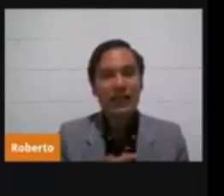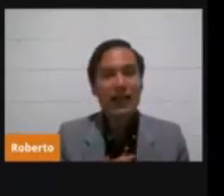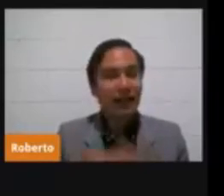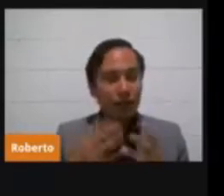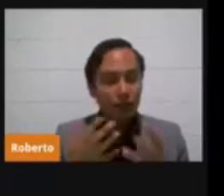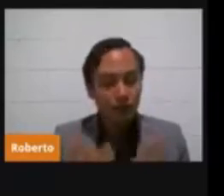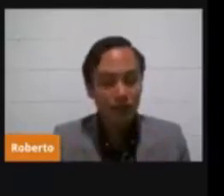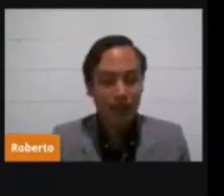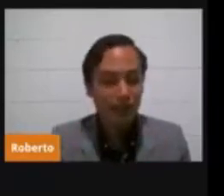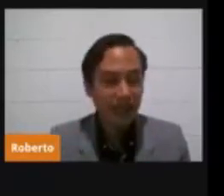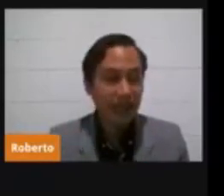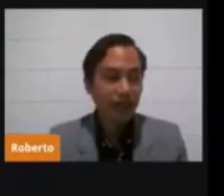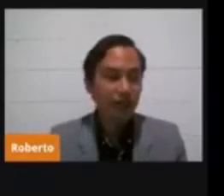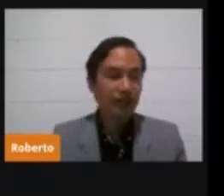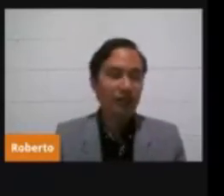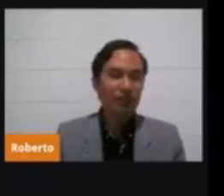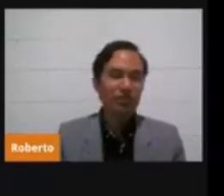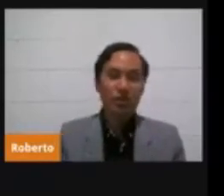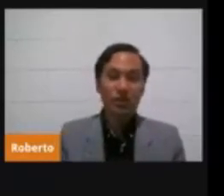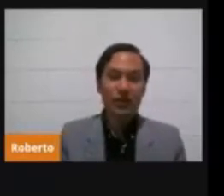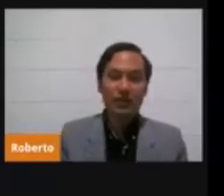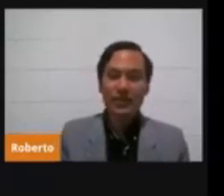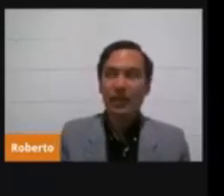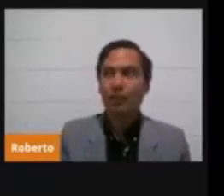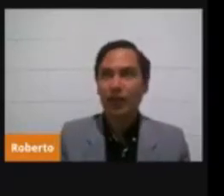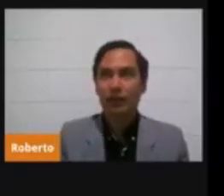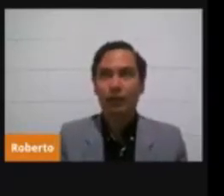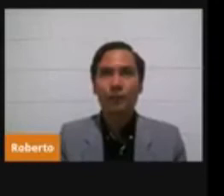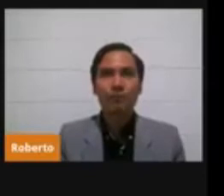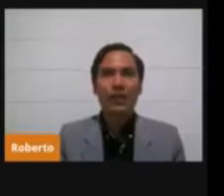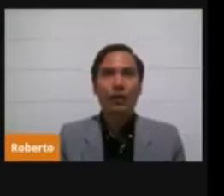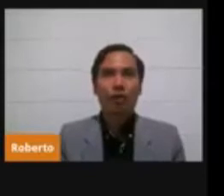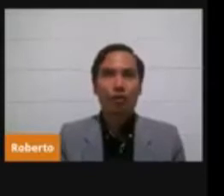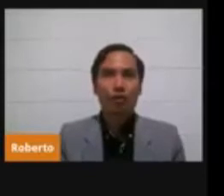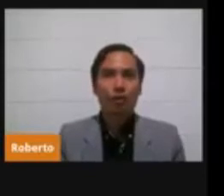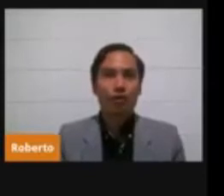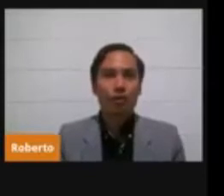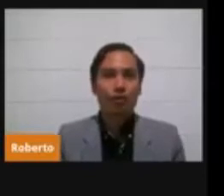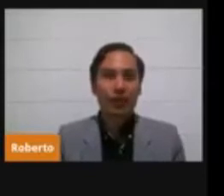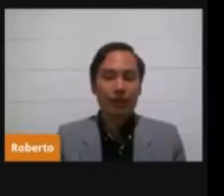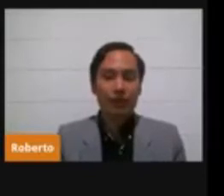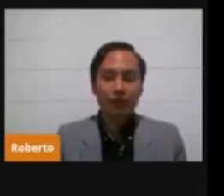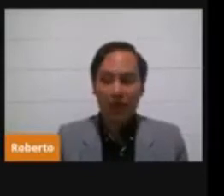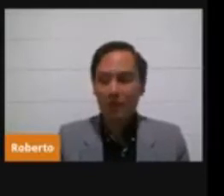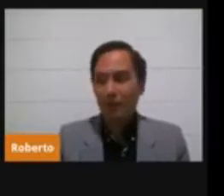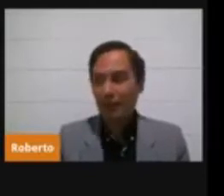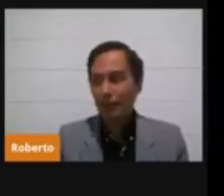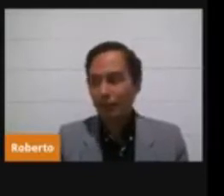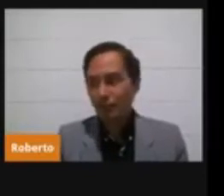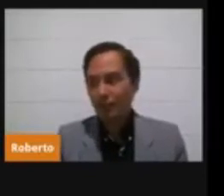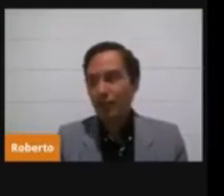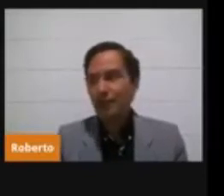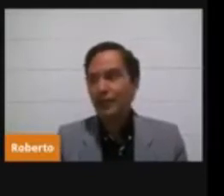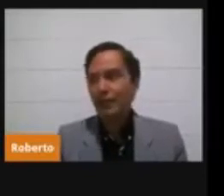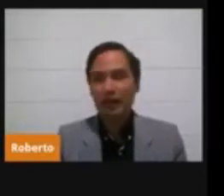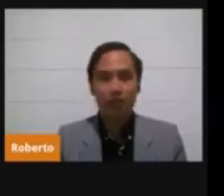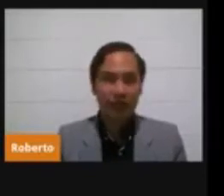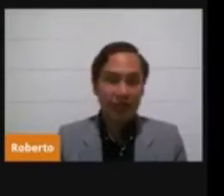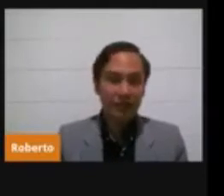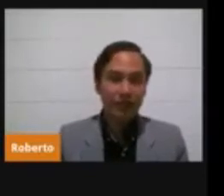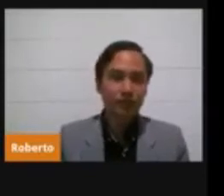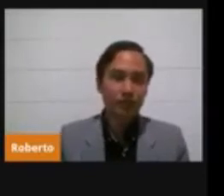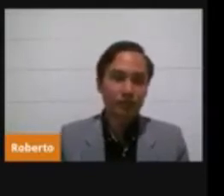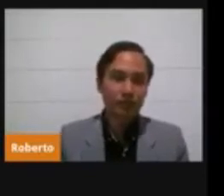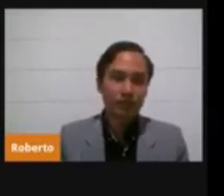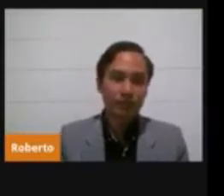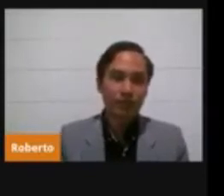cuenta, hagamos cosas para ellos, para personas con discapacidad, por ejemplo, o como programas para adultos mayores o para